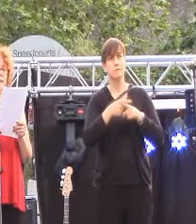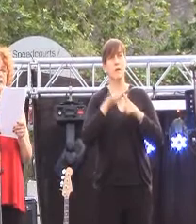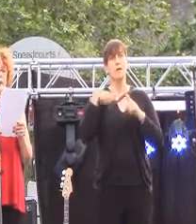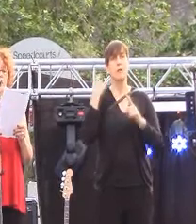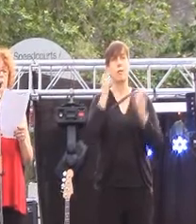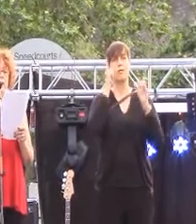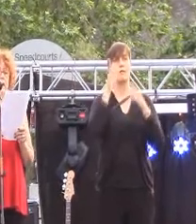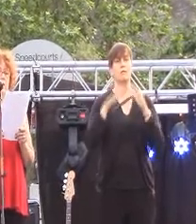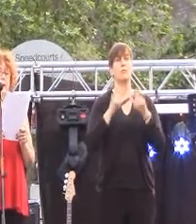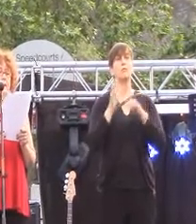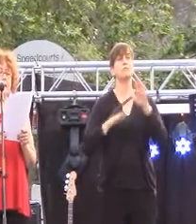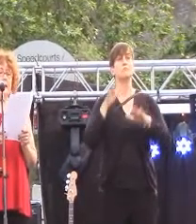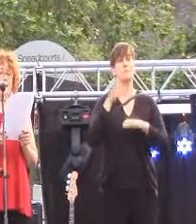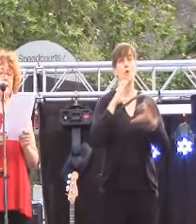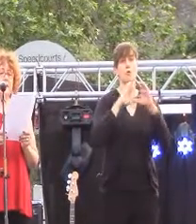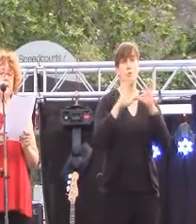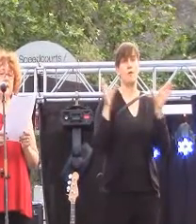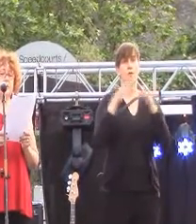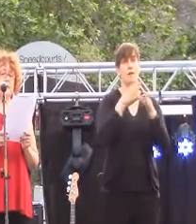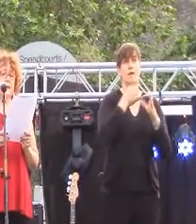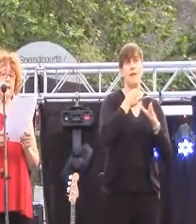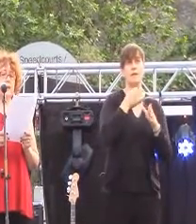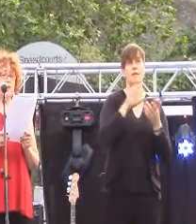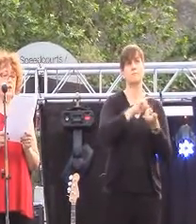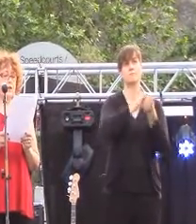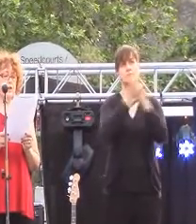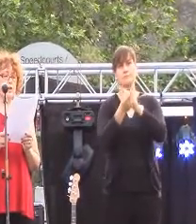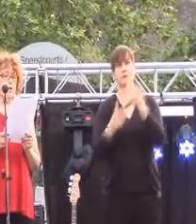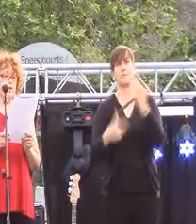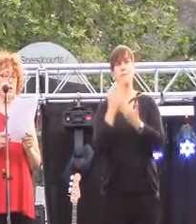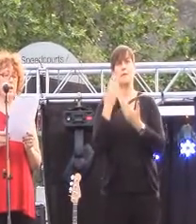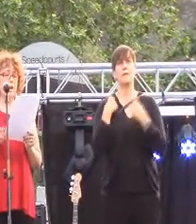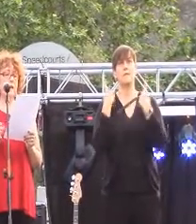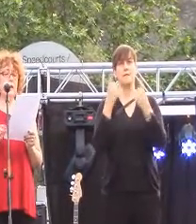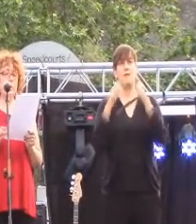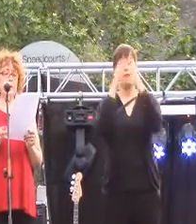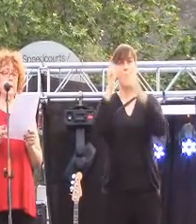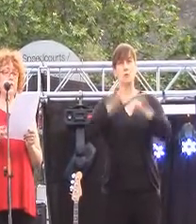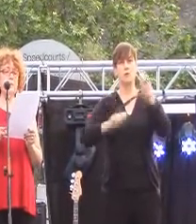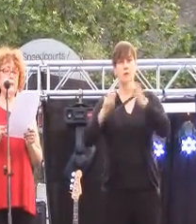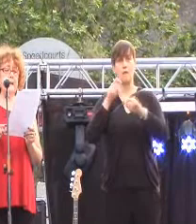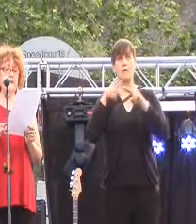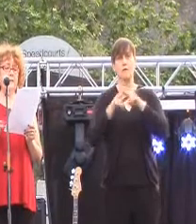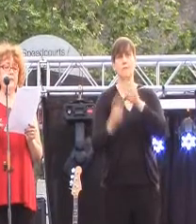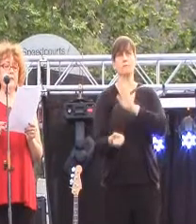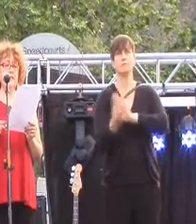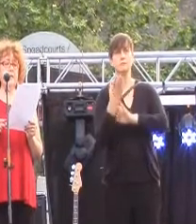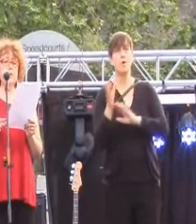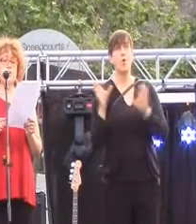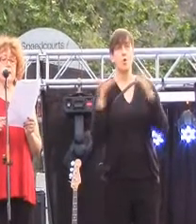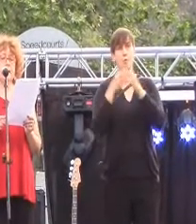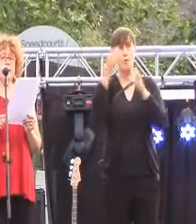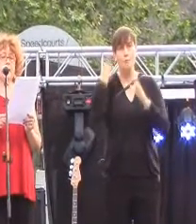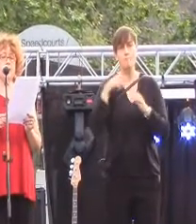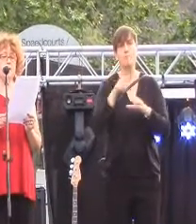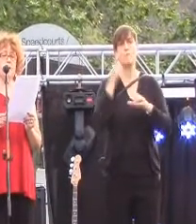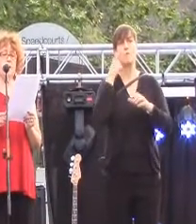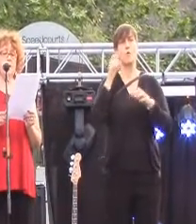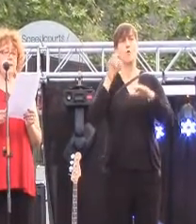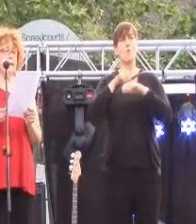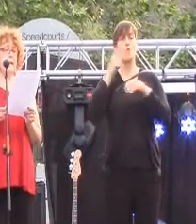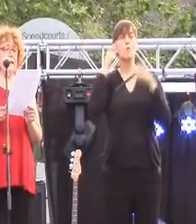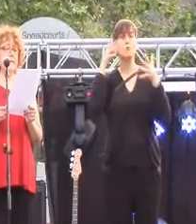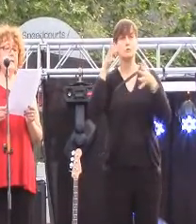pas que Comunicadores amb Gràcia féssim un taller a l'associació, que el grupet format fes de consell de